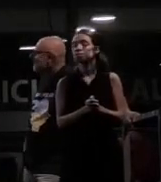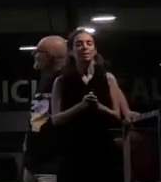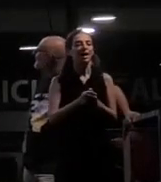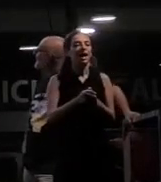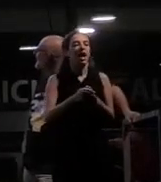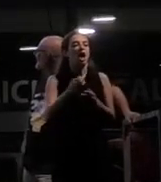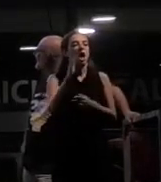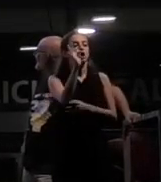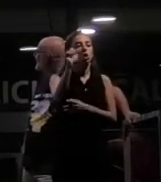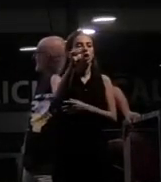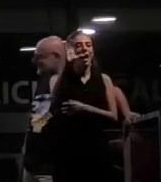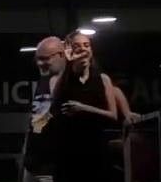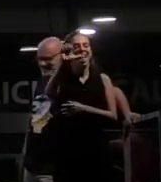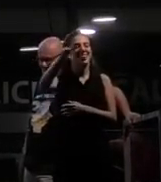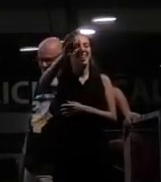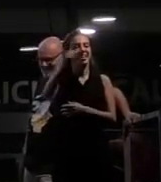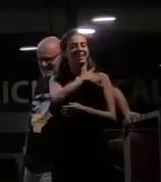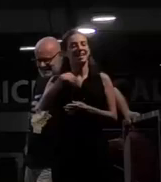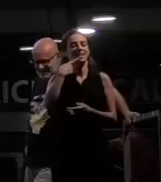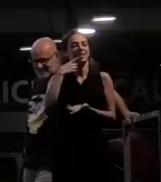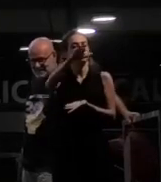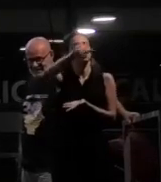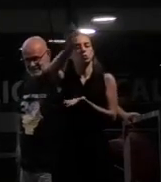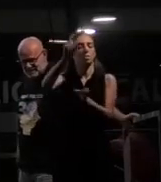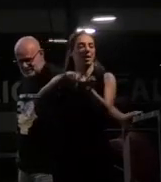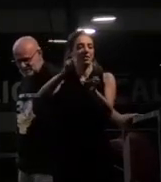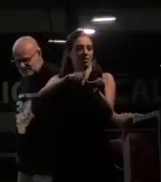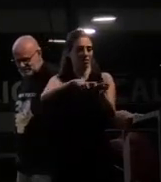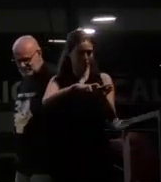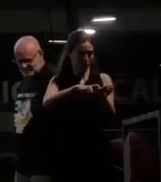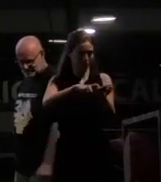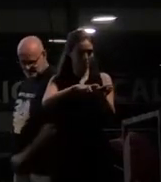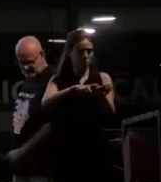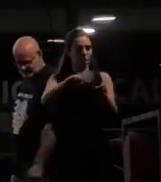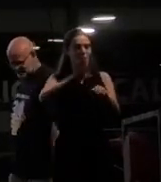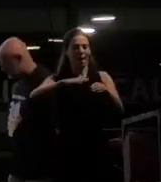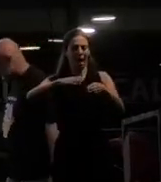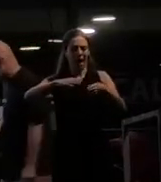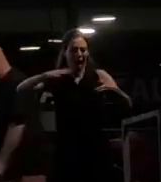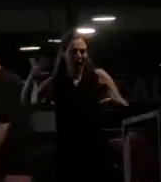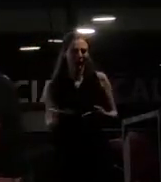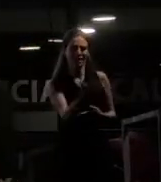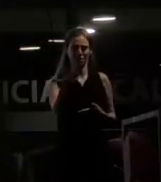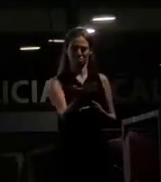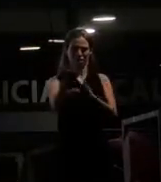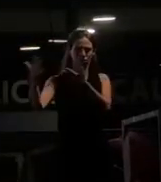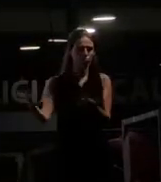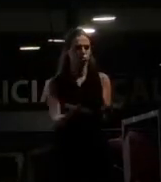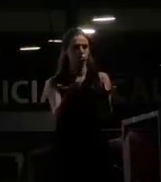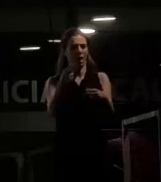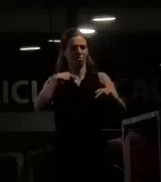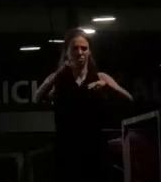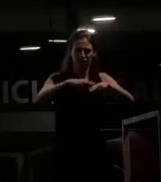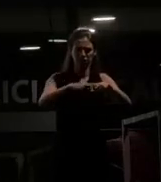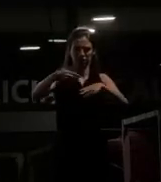Tota l'Andenga és un crit a la participació, agafar tots els trastos i sortir amb la festa al